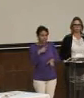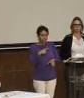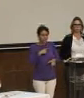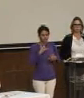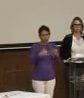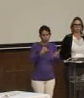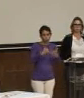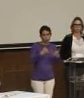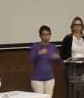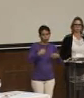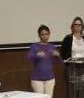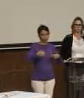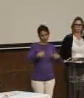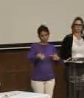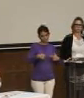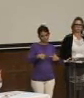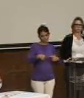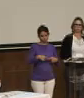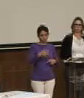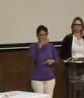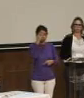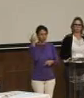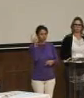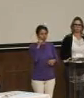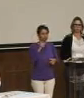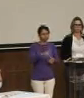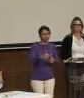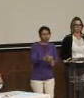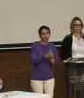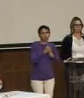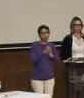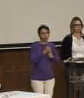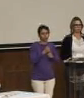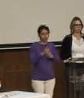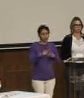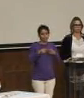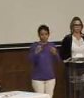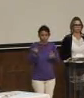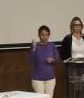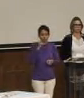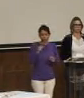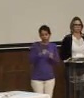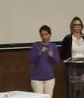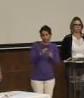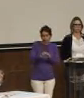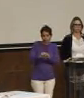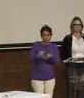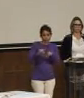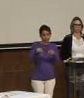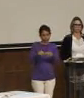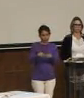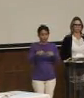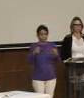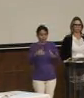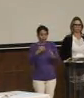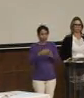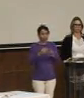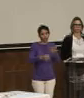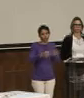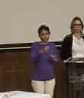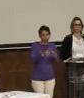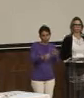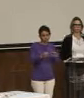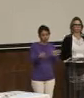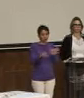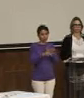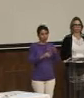que tem pessoas que, mesmo assumindo cargos, vão lá e dão as aulas, mas colocam toda a estrutura do Instituto, às